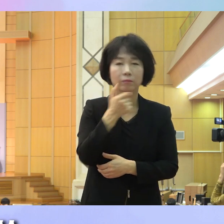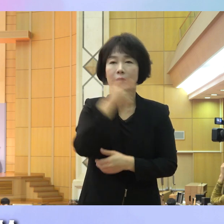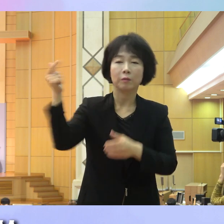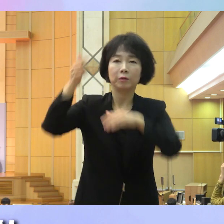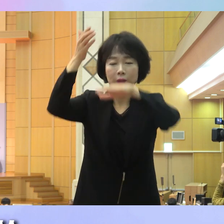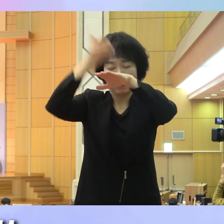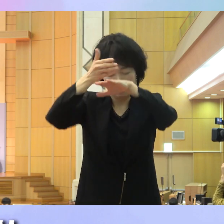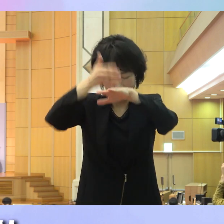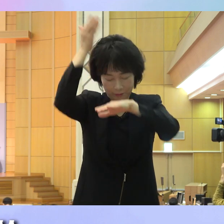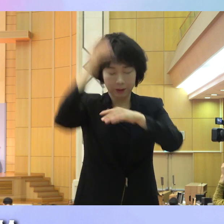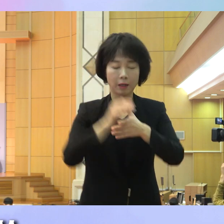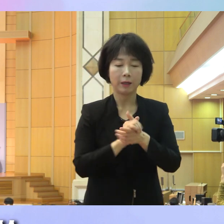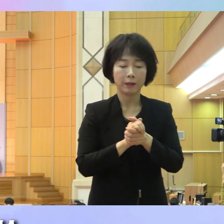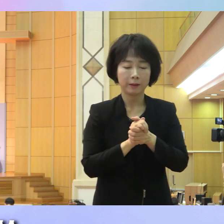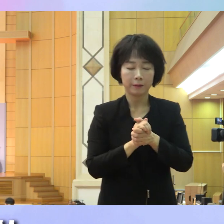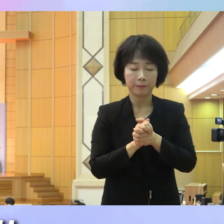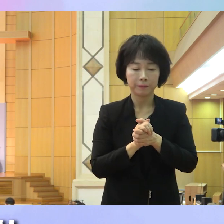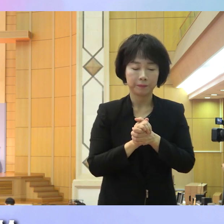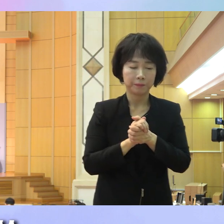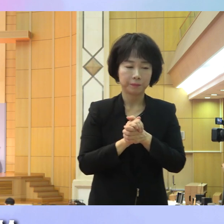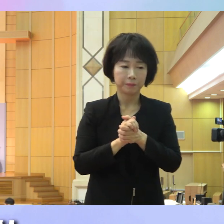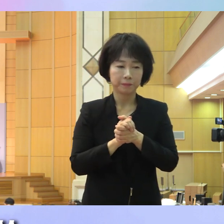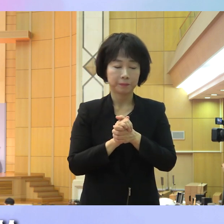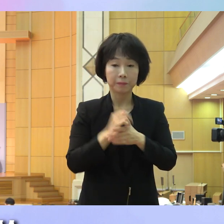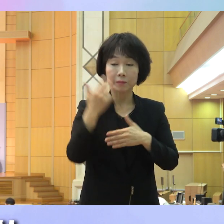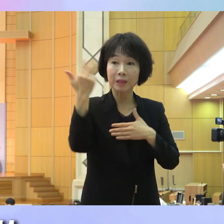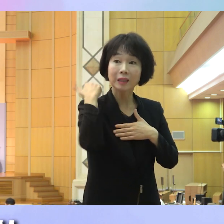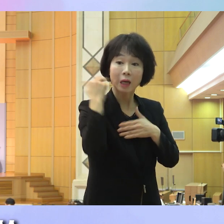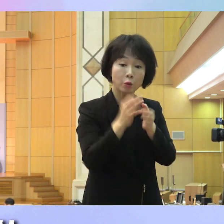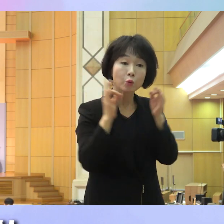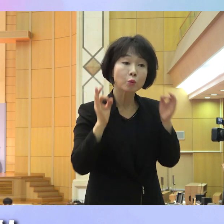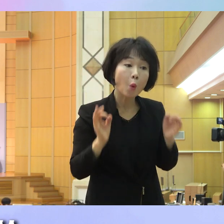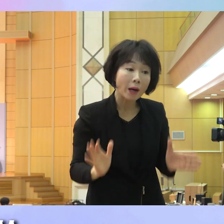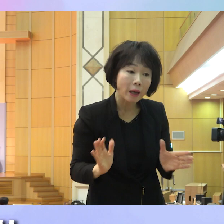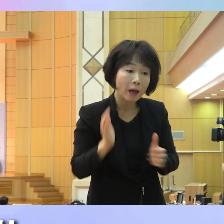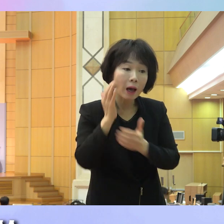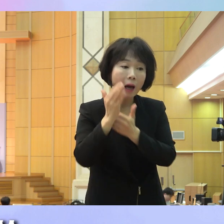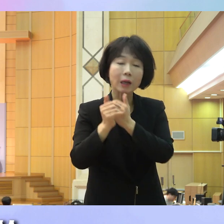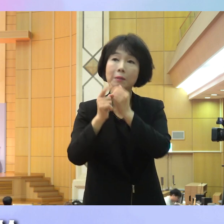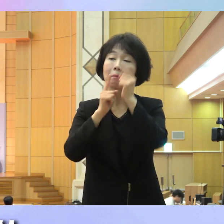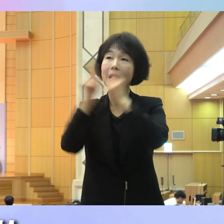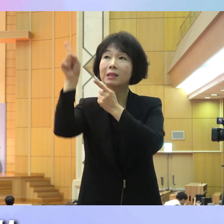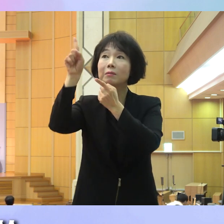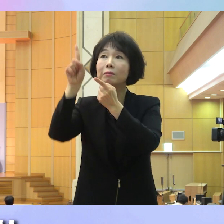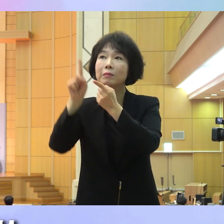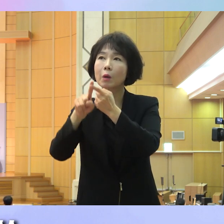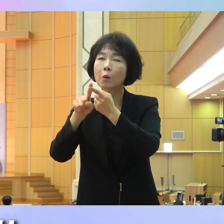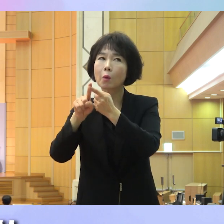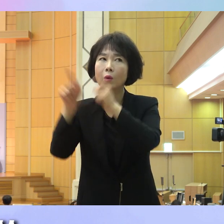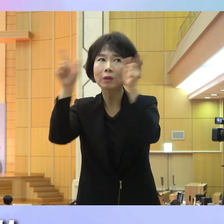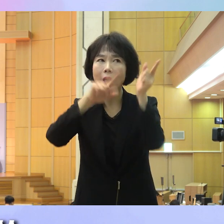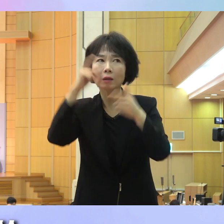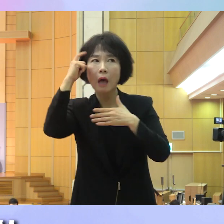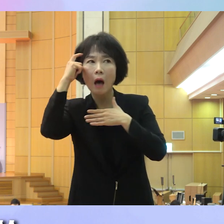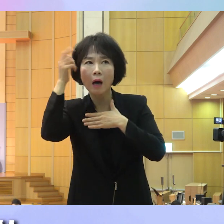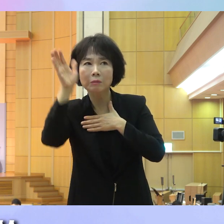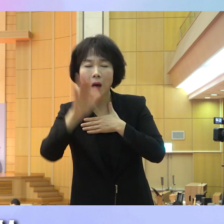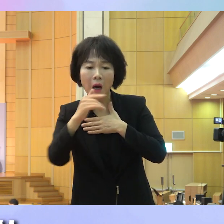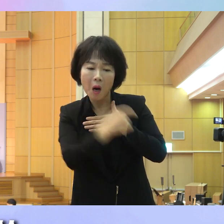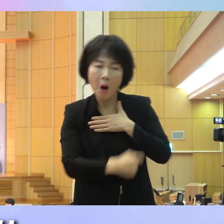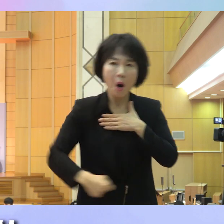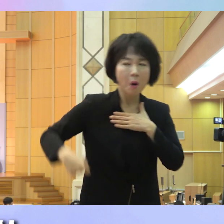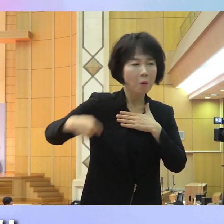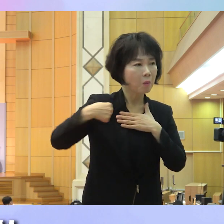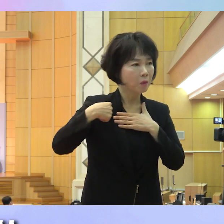너무나도 감사를 드리옵나이다. 지난 한 주간도 아버지의 뜻과 섭리 속에 산다 하면서도 죄인된